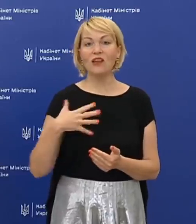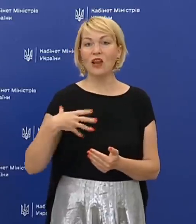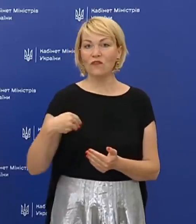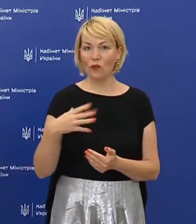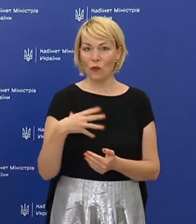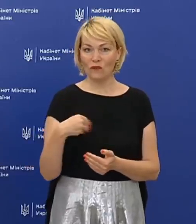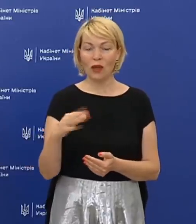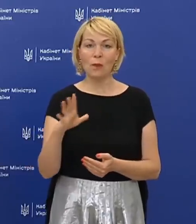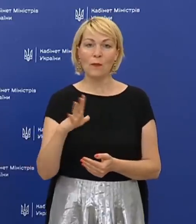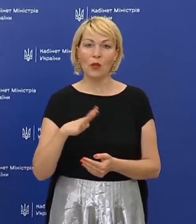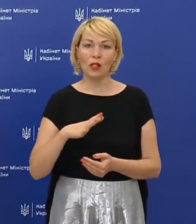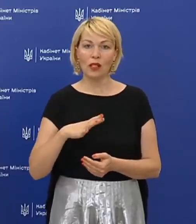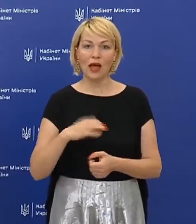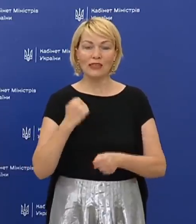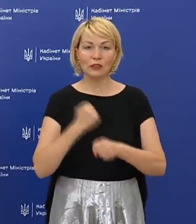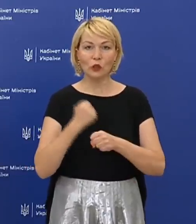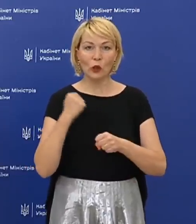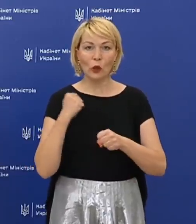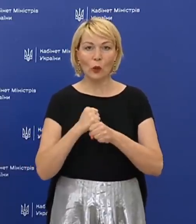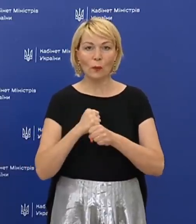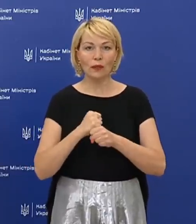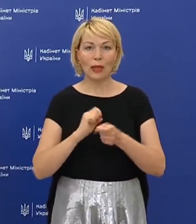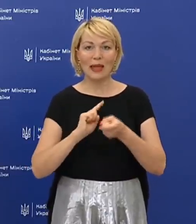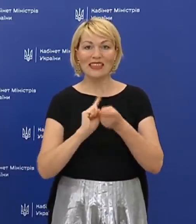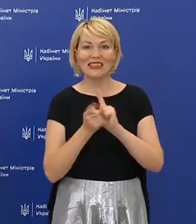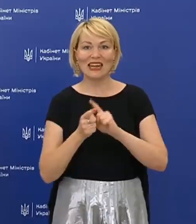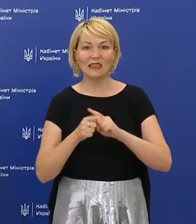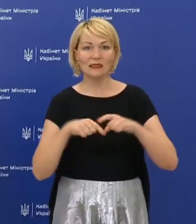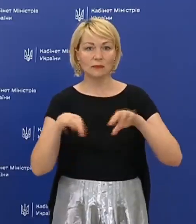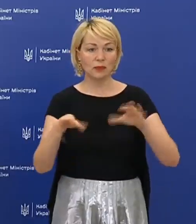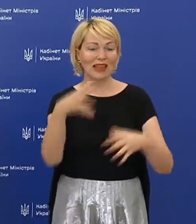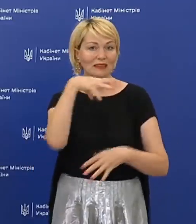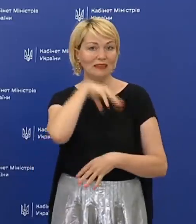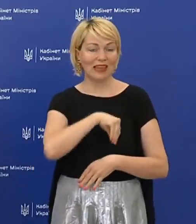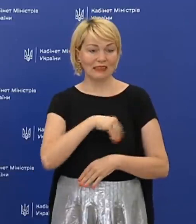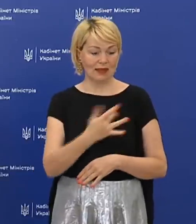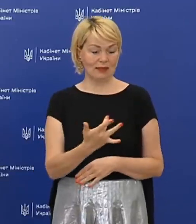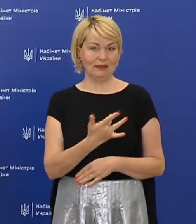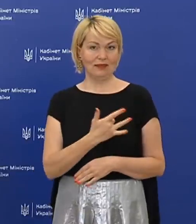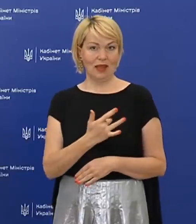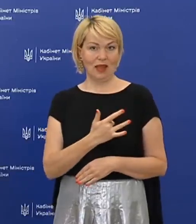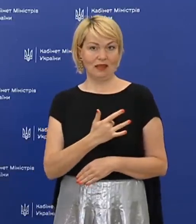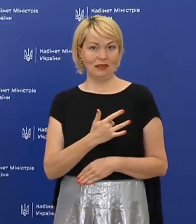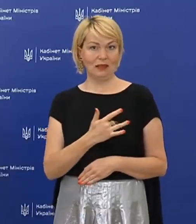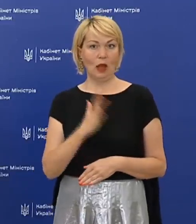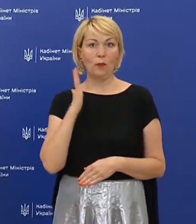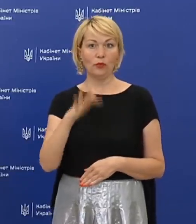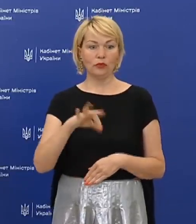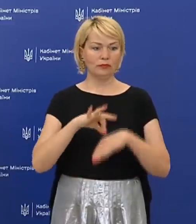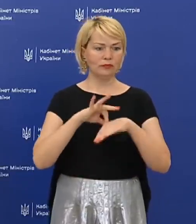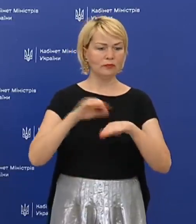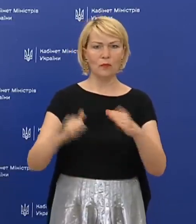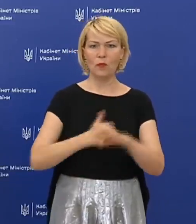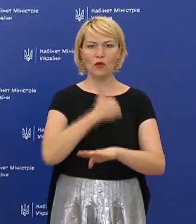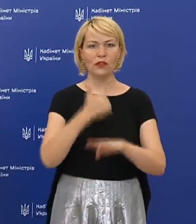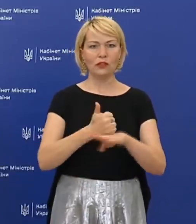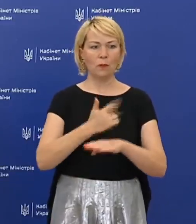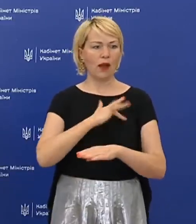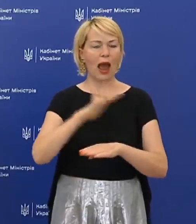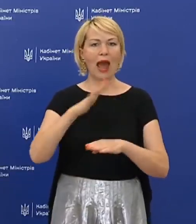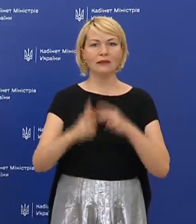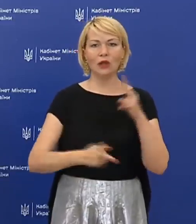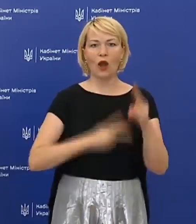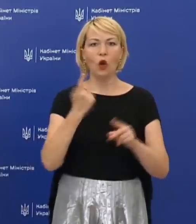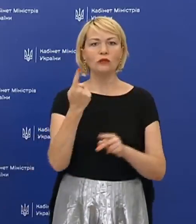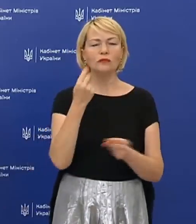Львові була зроблена трансплантація серця. Вона була зроблена нашим провідним кардіохірургом,